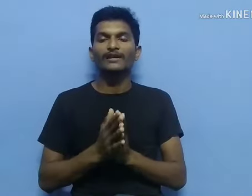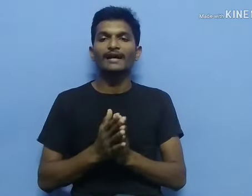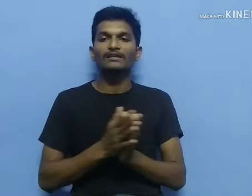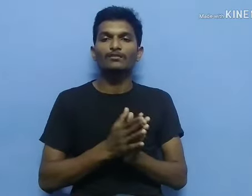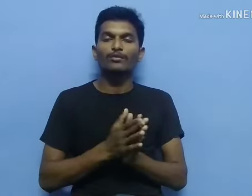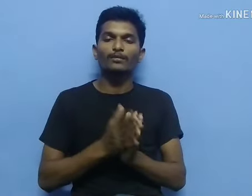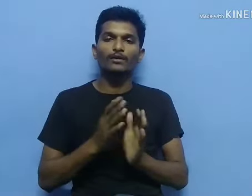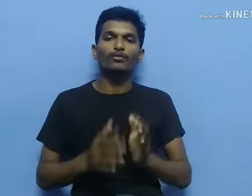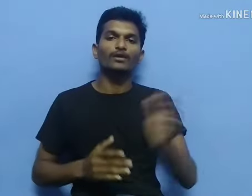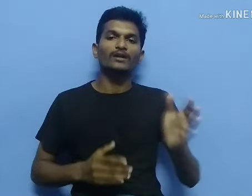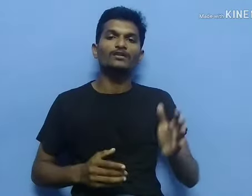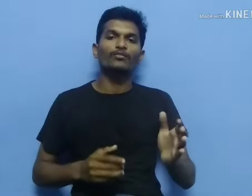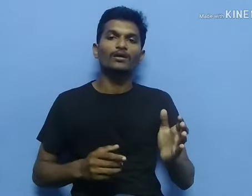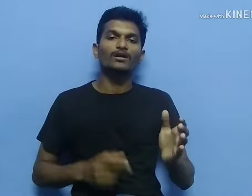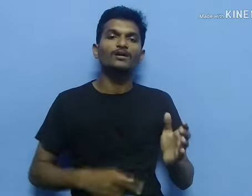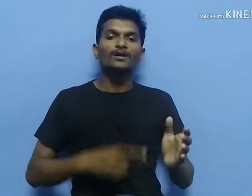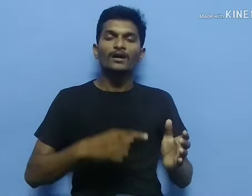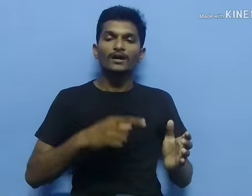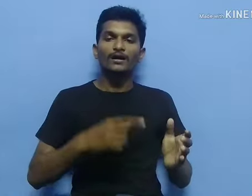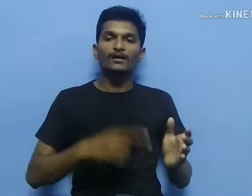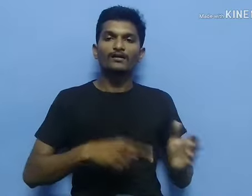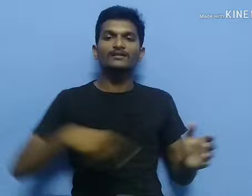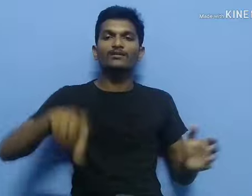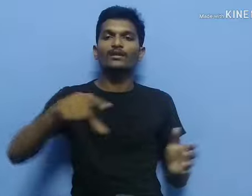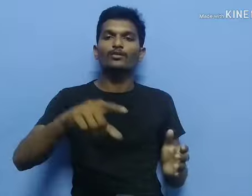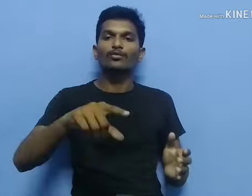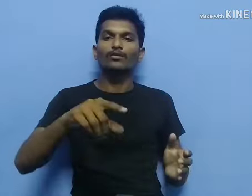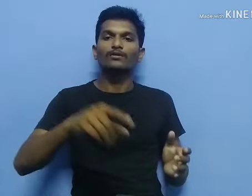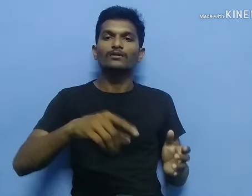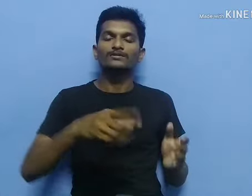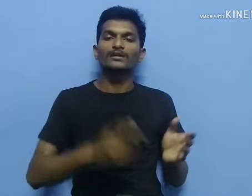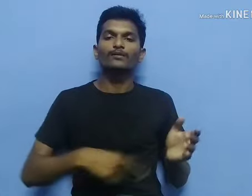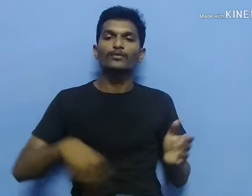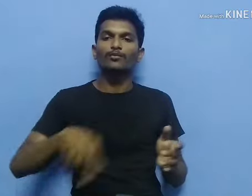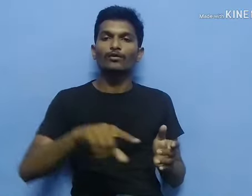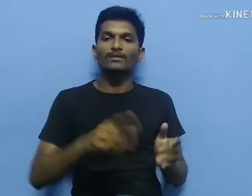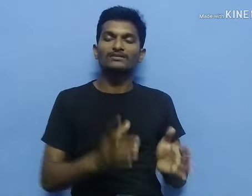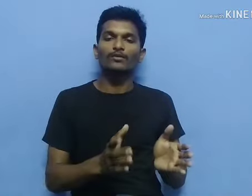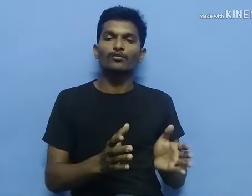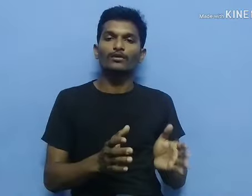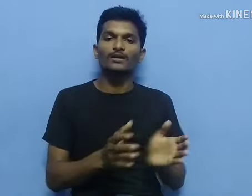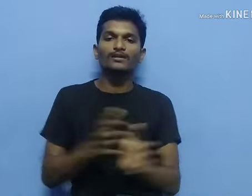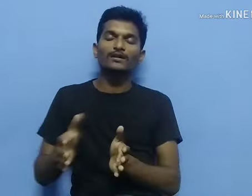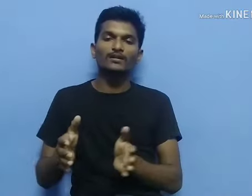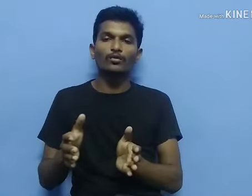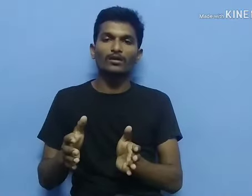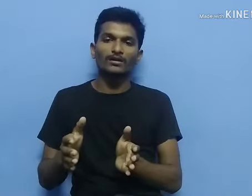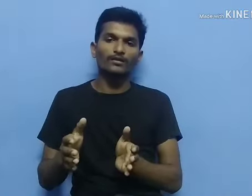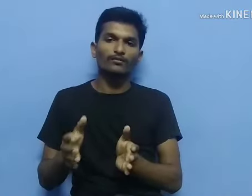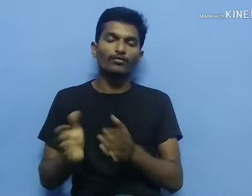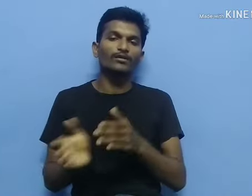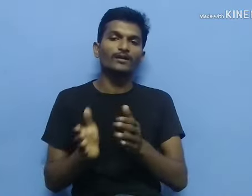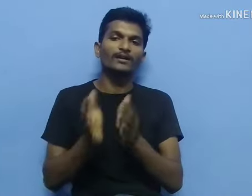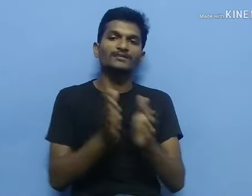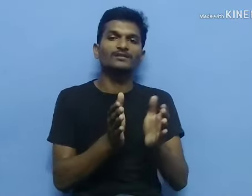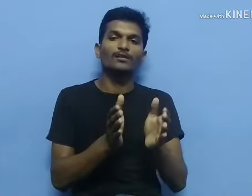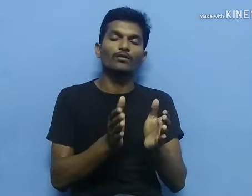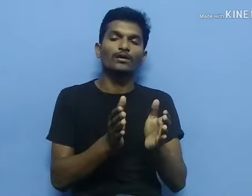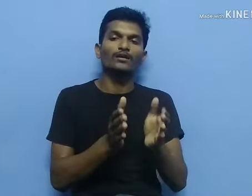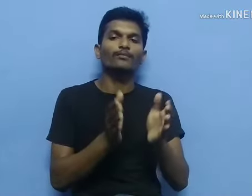கேர் அதிகமா பண்ணிப்பாங்க. இப்போ ஒரு இடத்துக்கு போறாங்கன்னா, இந்த வழியில போ, சரி இப்படி போ, பஸ்ல போனீங்கன்னா இந்த இடத்துல உட்காரு, பொண்ணுங்க லேடிஸ் சீட்ல உட்கார